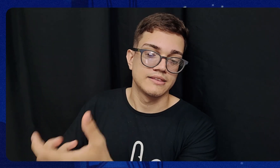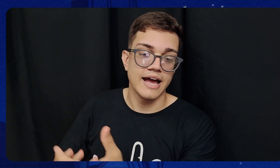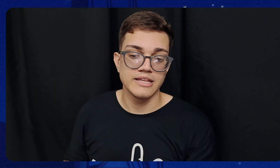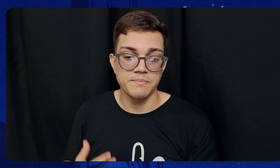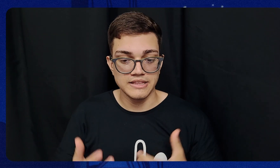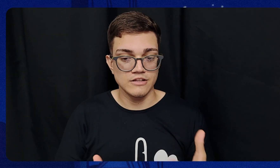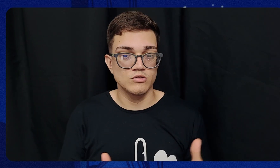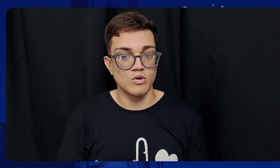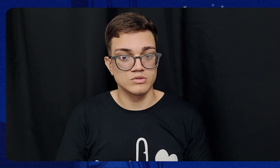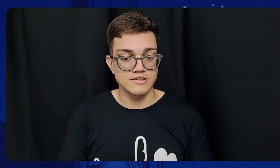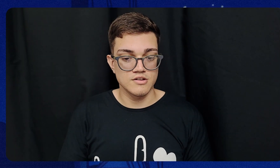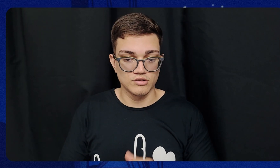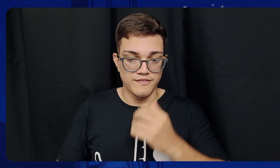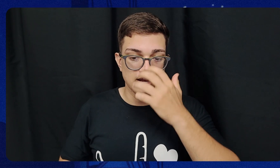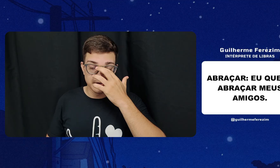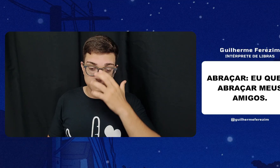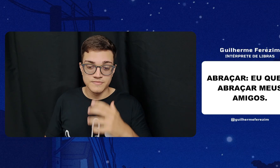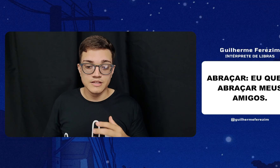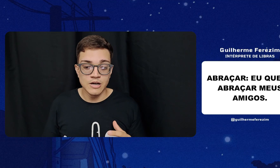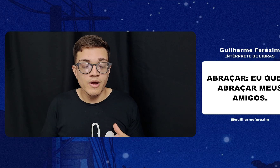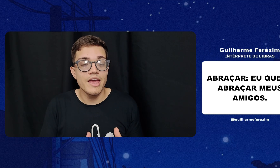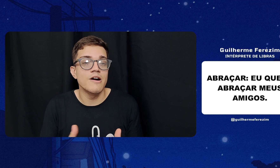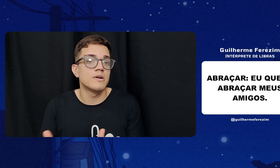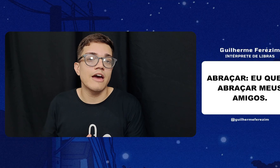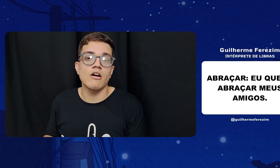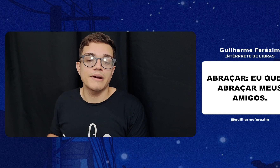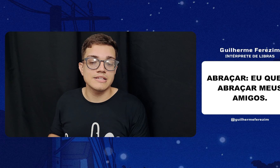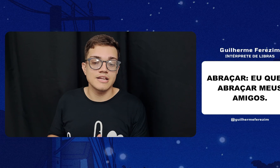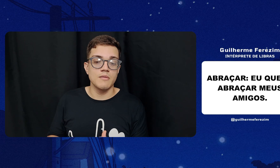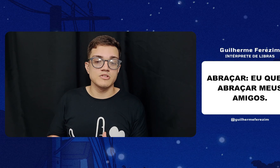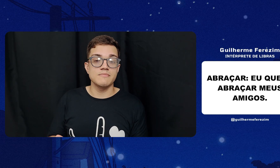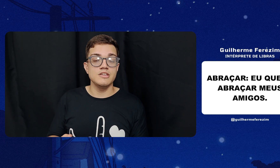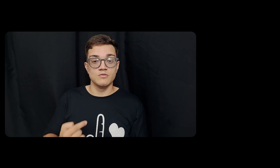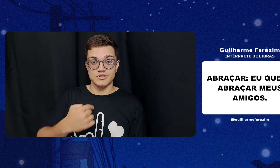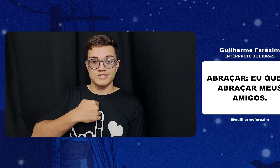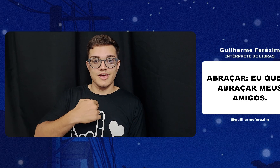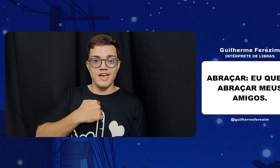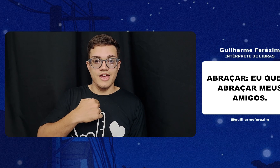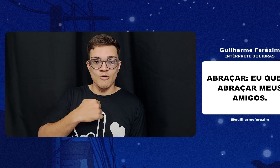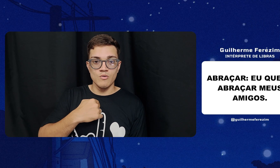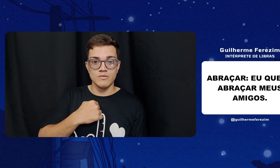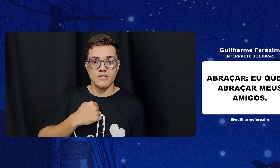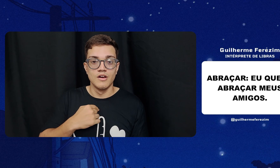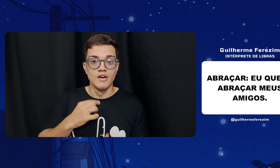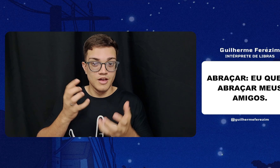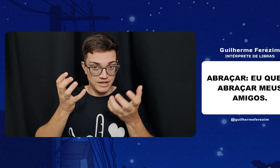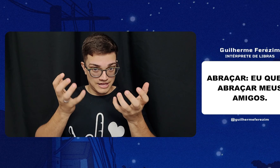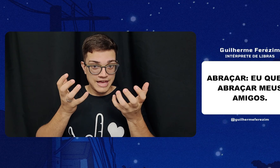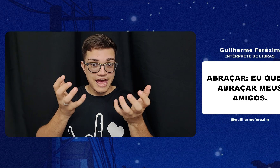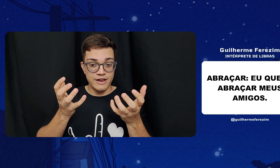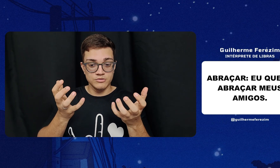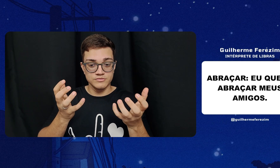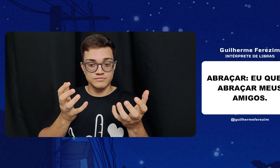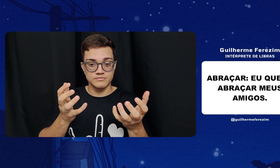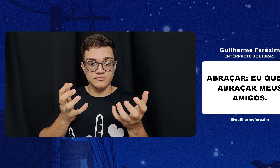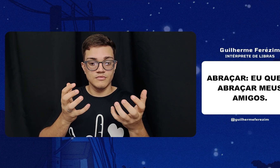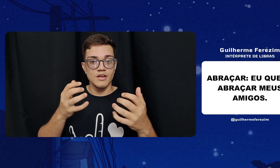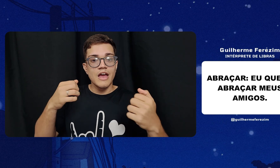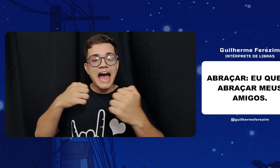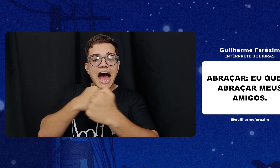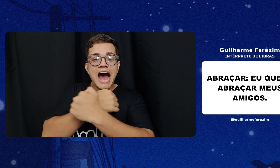ela, tá? Dependendo do contexto que eu tô falando. Então, eu quero abraçar meus amigos. Eu quero